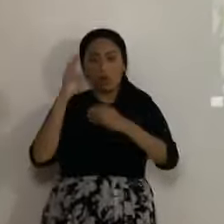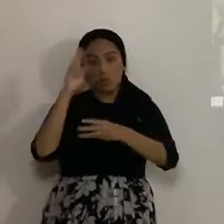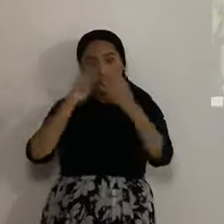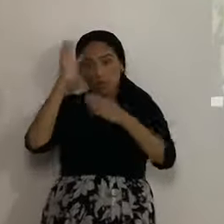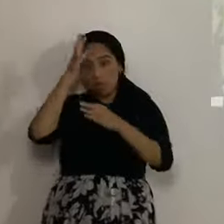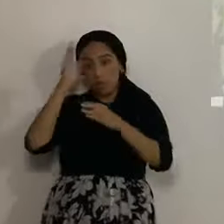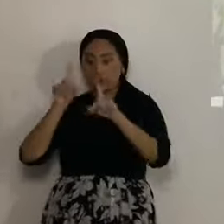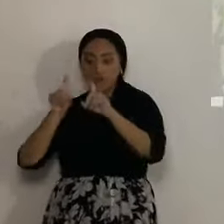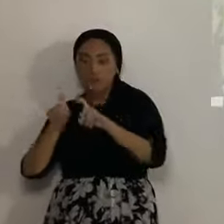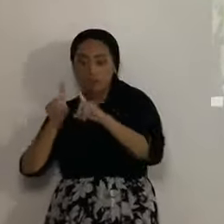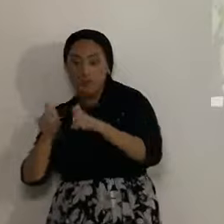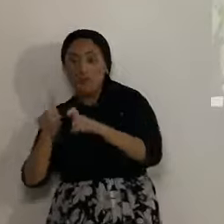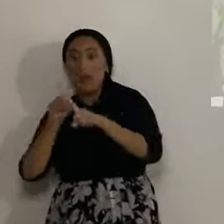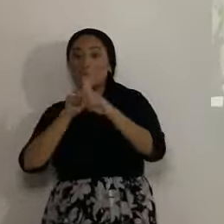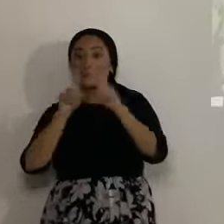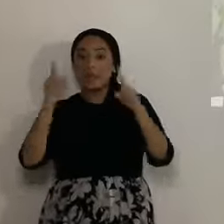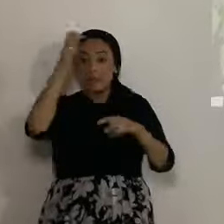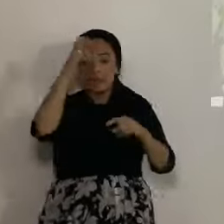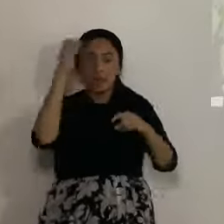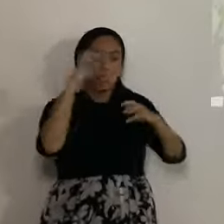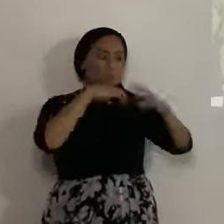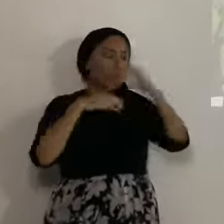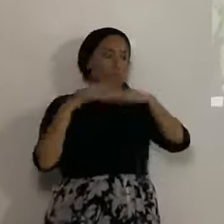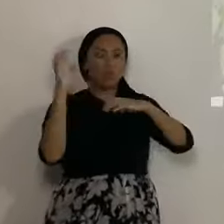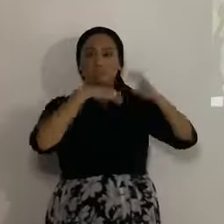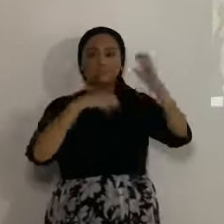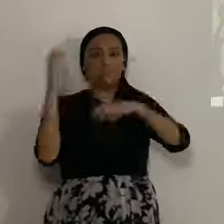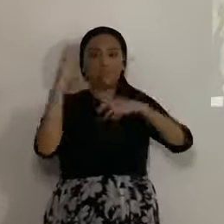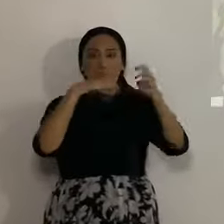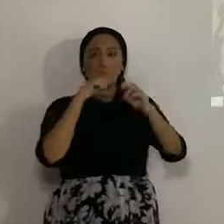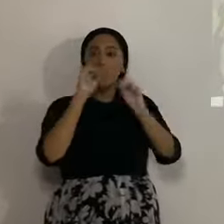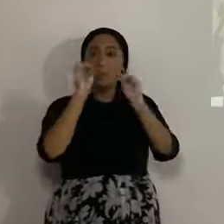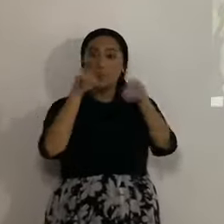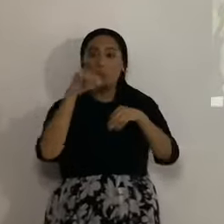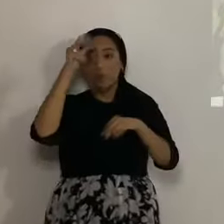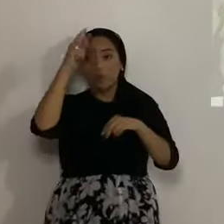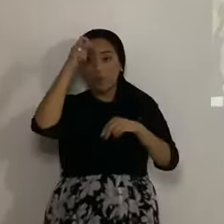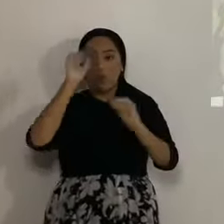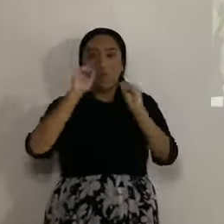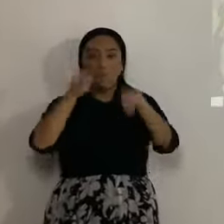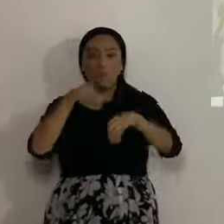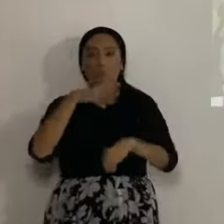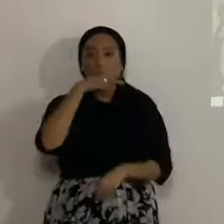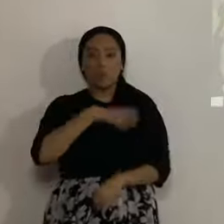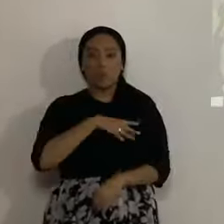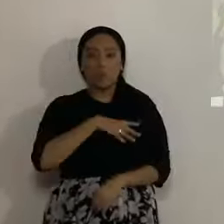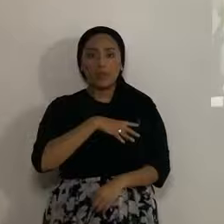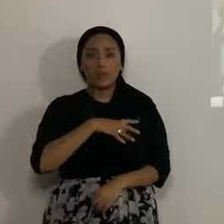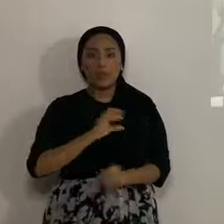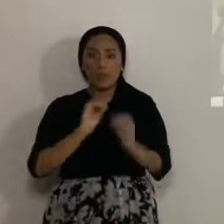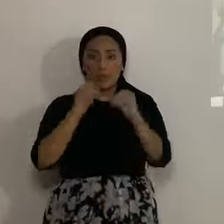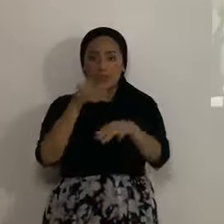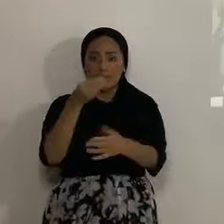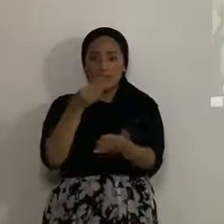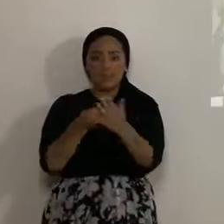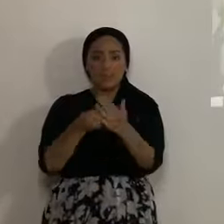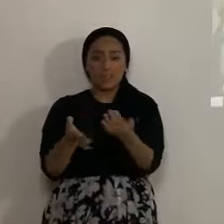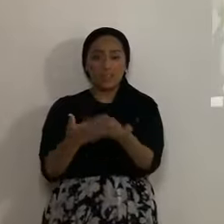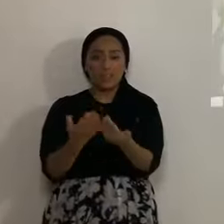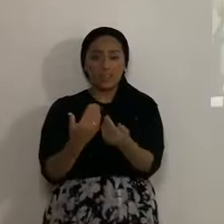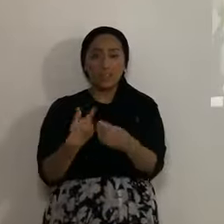El diablo tienta y va a enviar a sus mensajeros y no te va a poner un diablo, te va a poner una mujer, te va a poner dinero fácil,